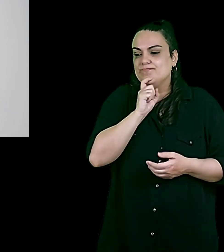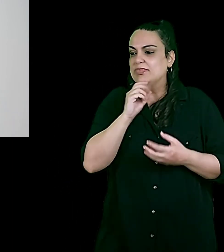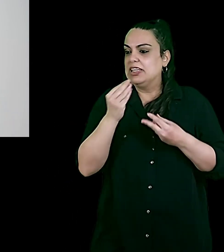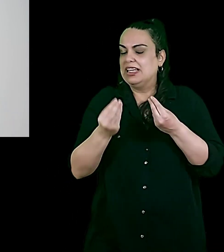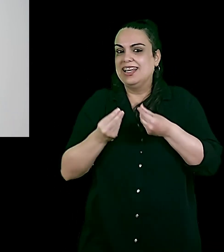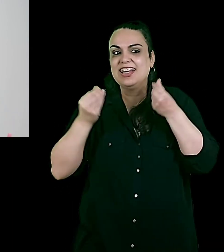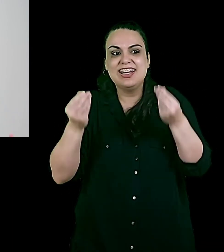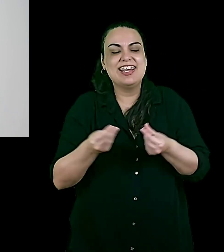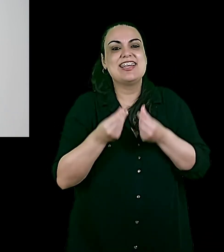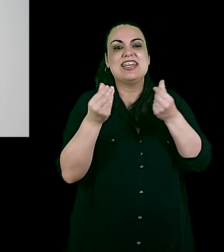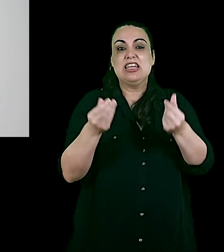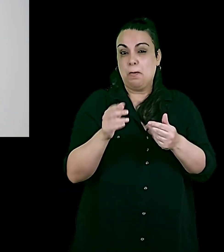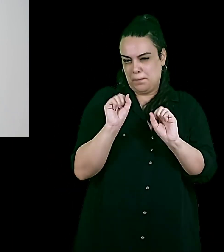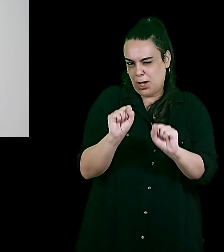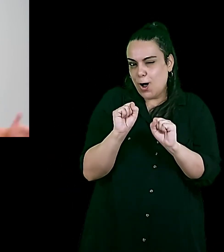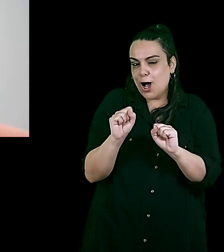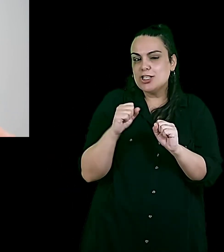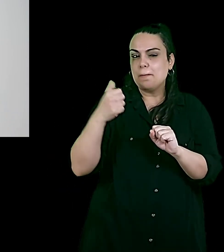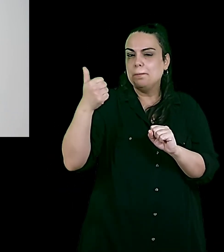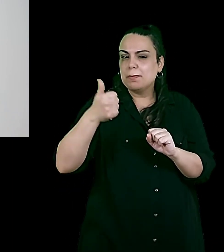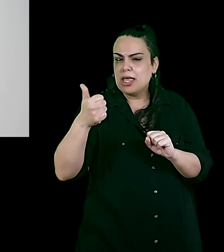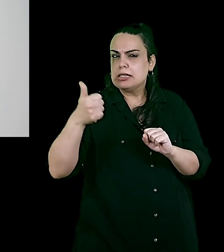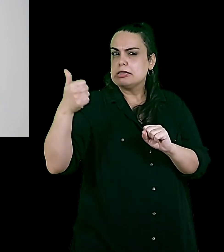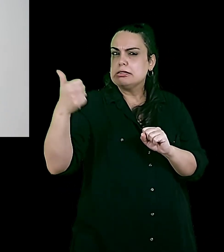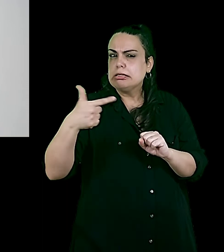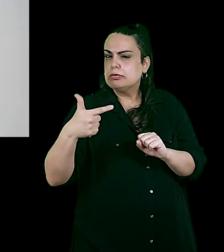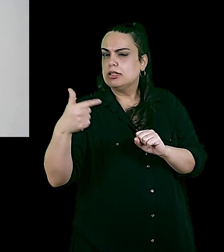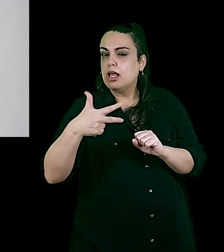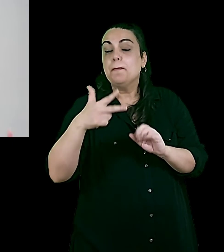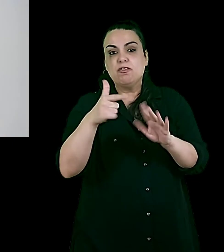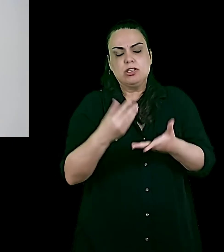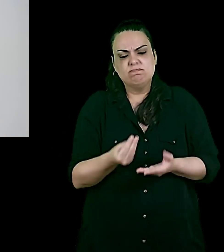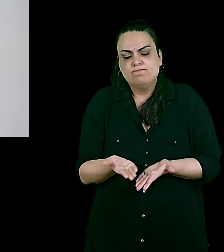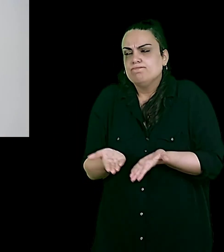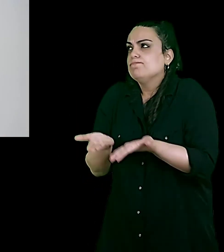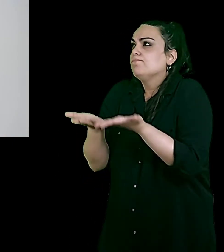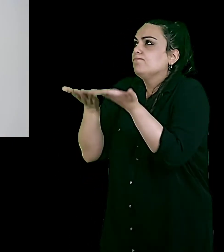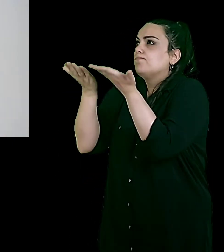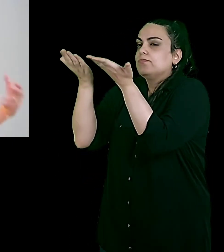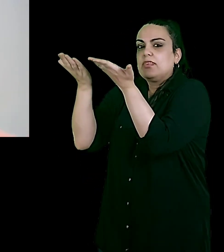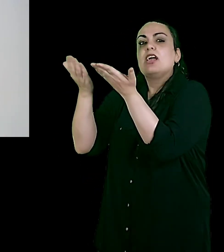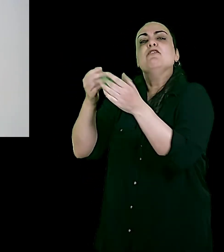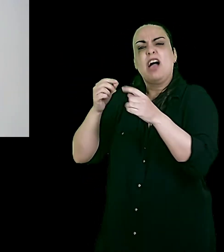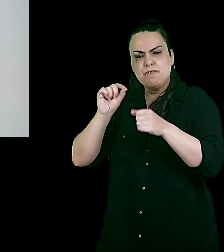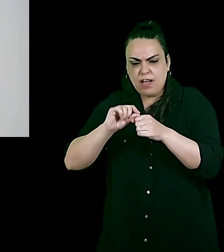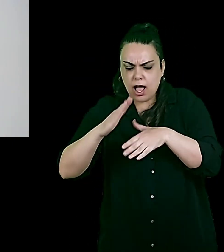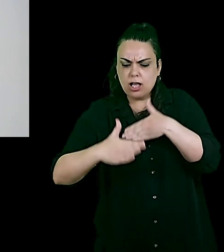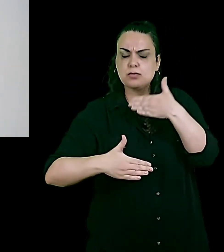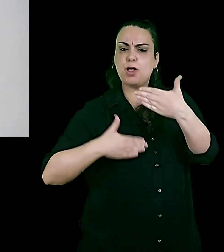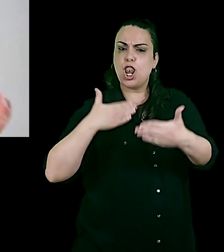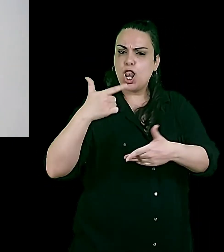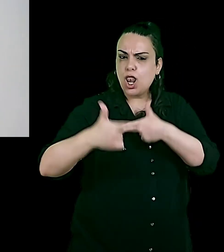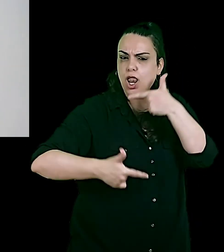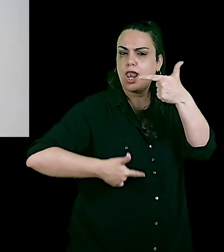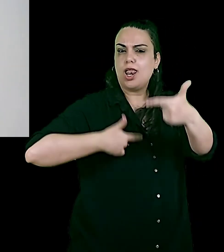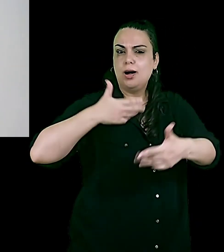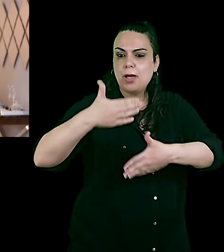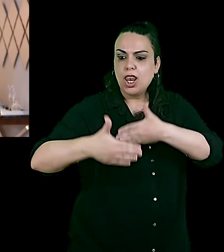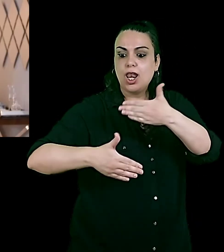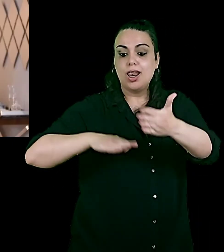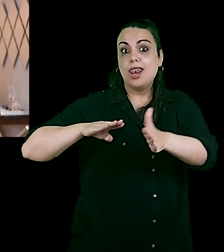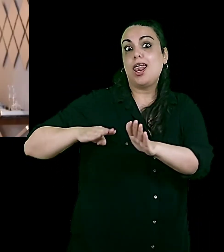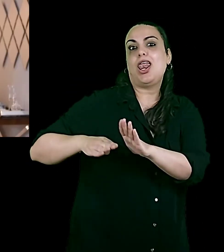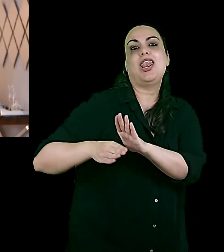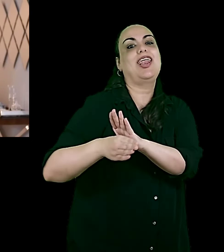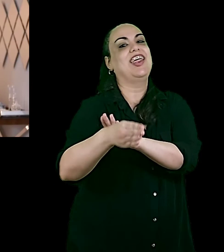mandar entregar, você vai sentir um pouco de medo. Talvez a segunda, a terceira, mas é entregando, é desenvolvendo, é executando, que